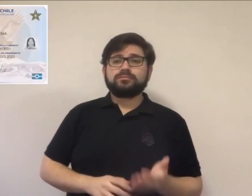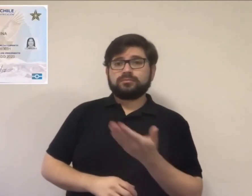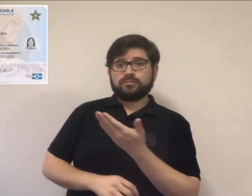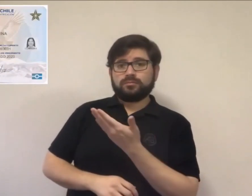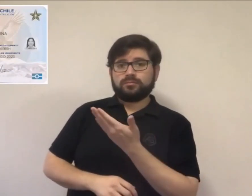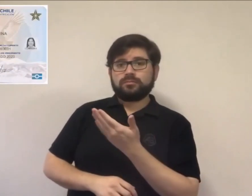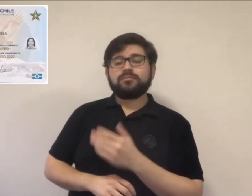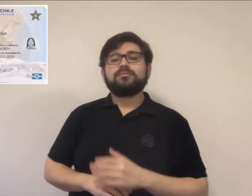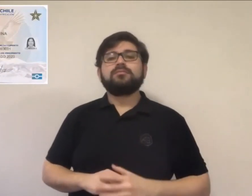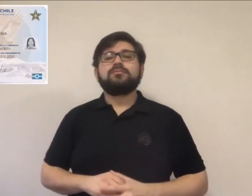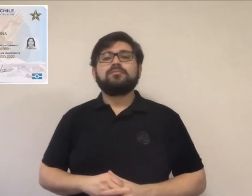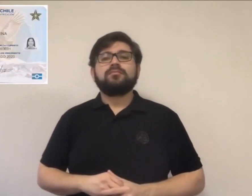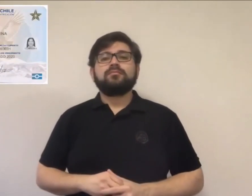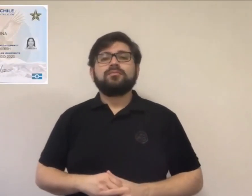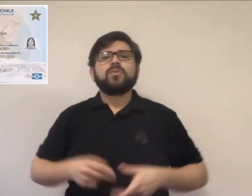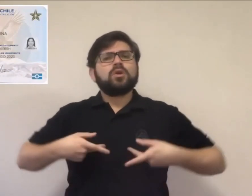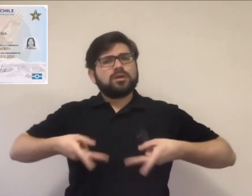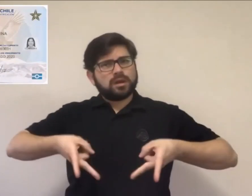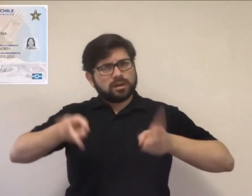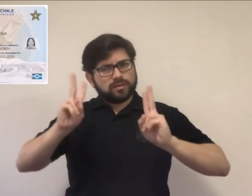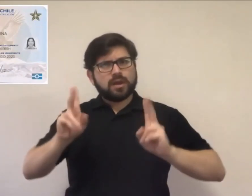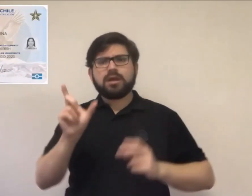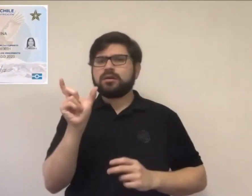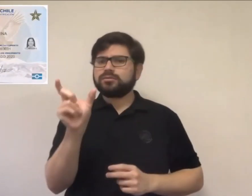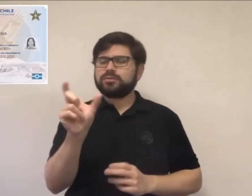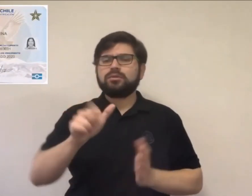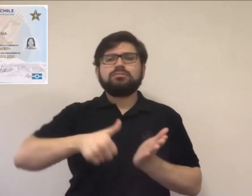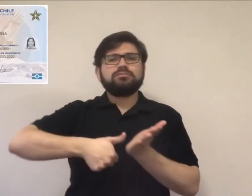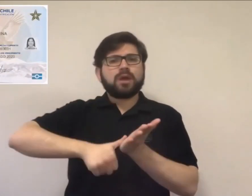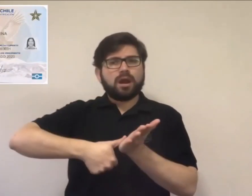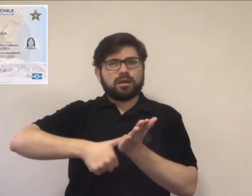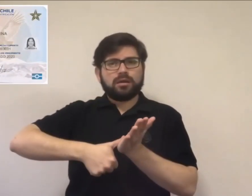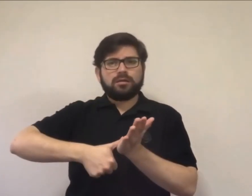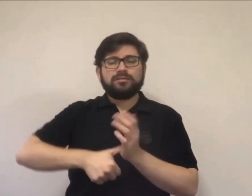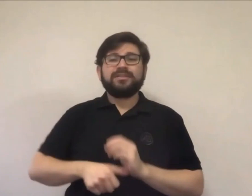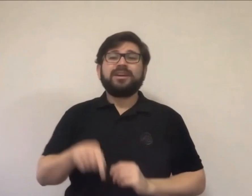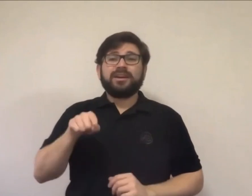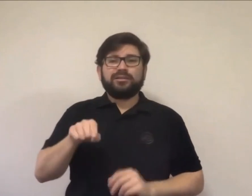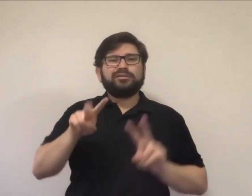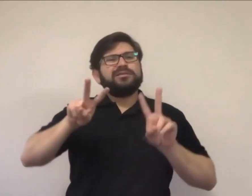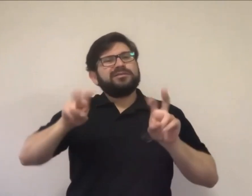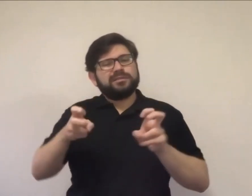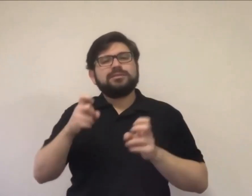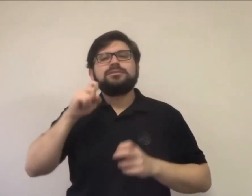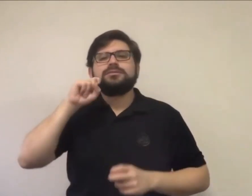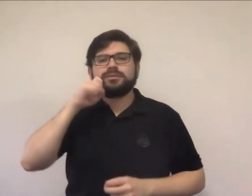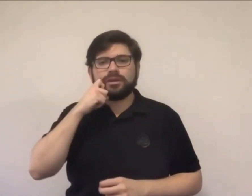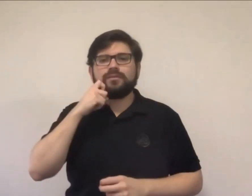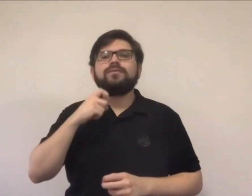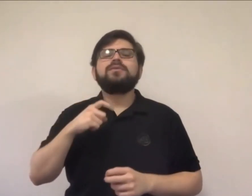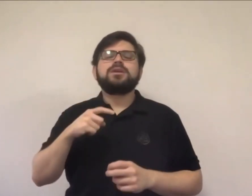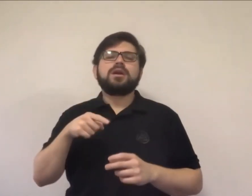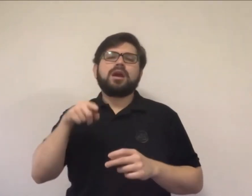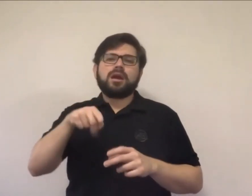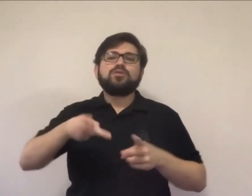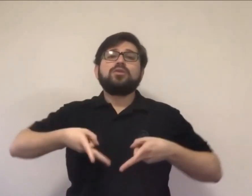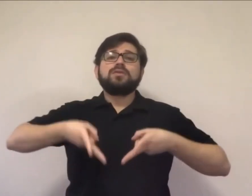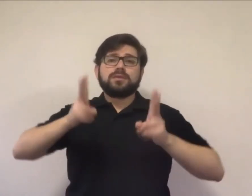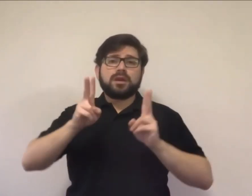Y mira, como sale en la fotografía, también está el derecho a tener una identidad. Esos son los derechos, o sea,